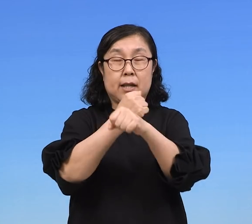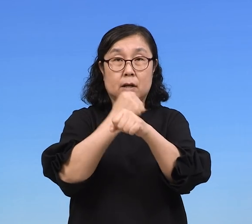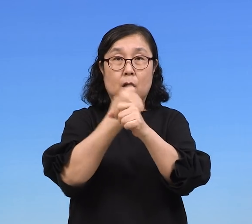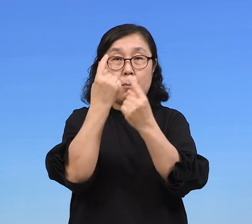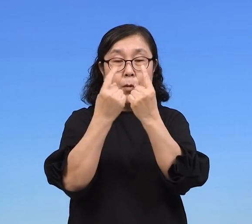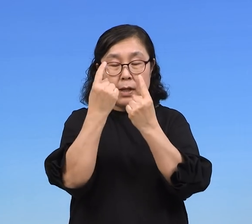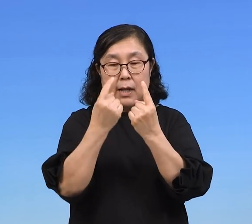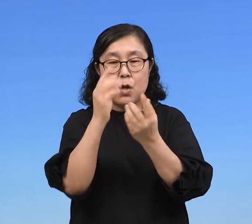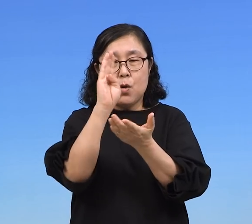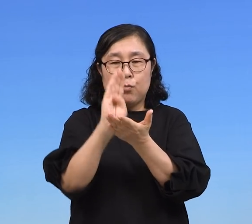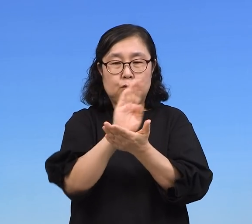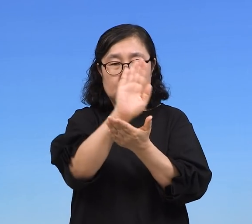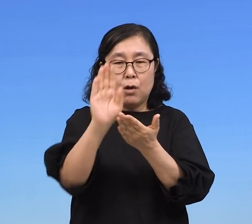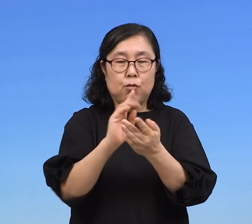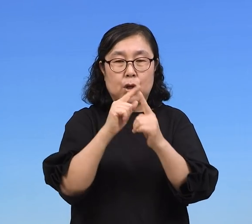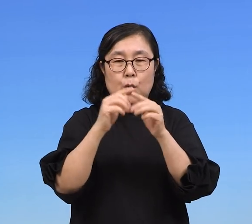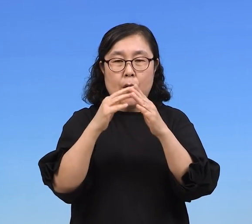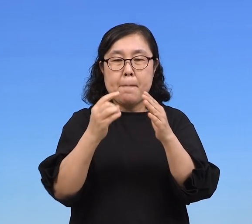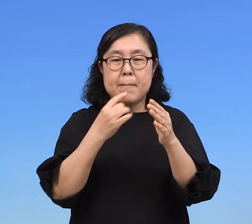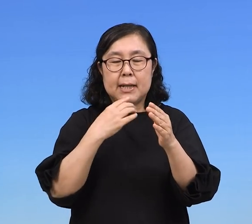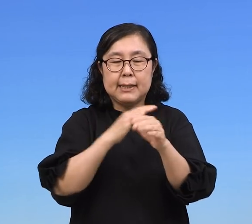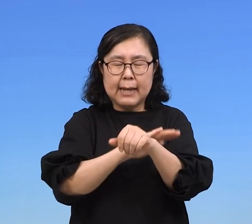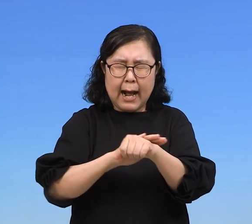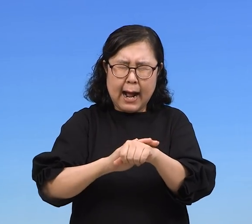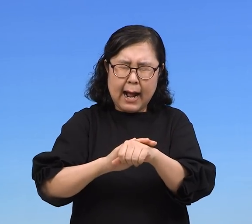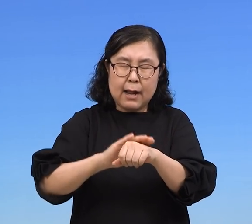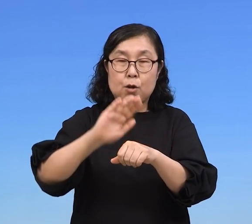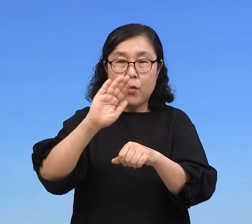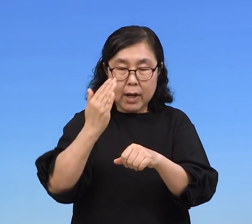이런 데 관심보다는 그저 분당 우리 교회 잘 되는 거,